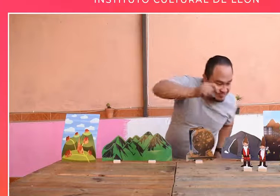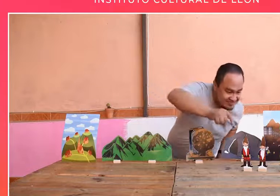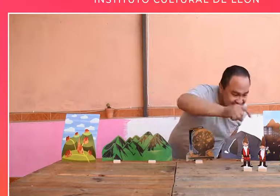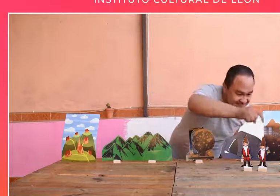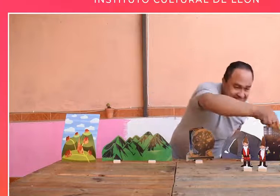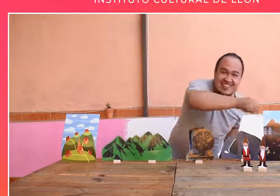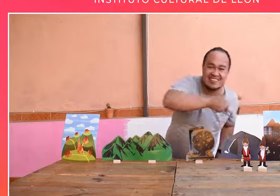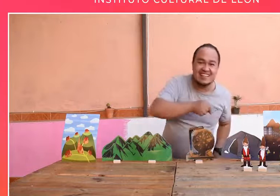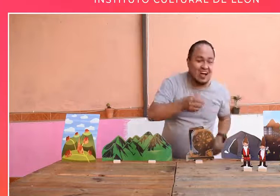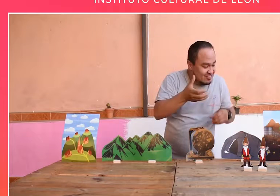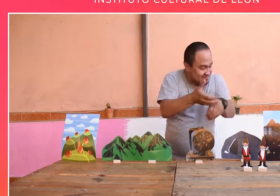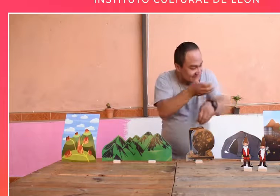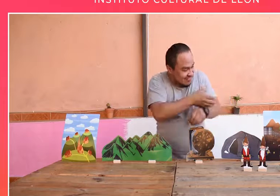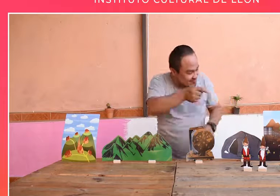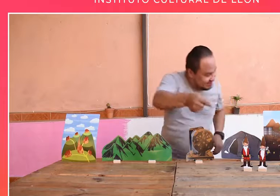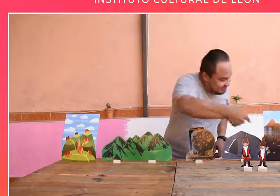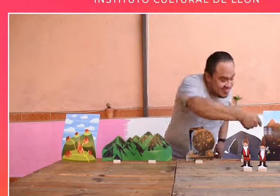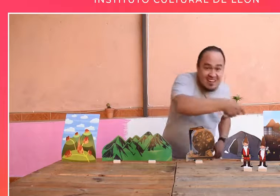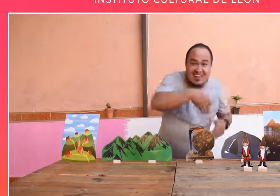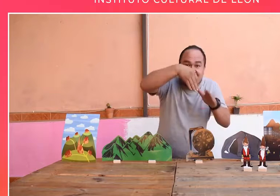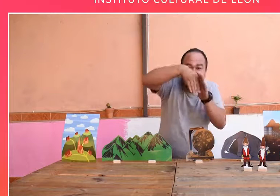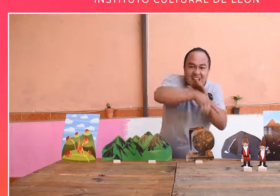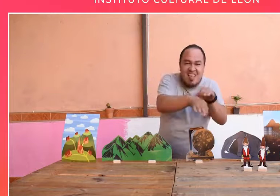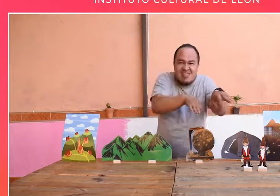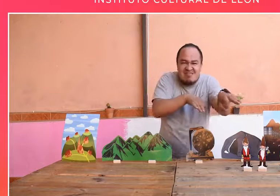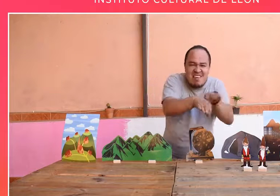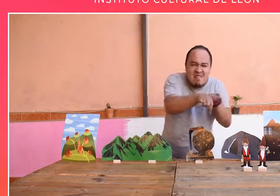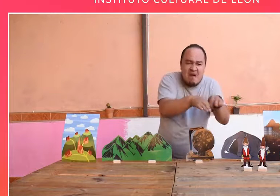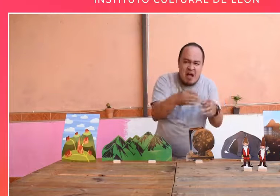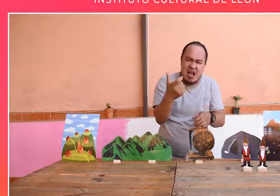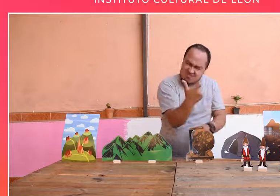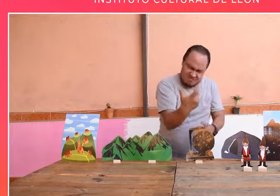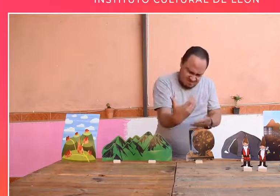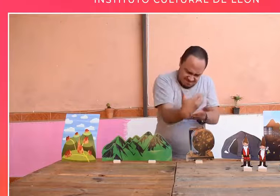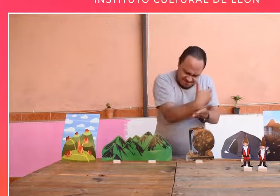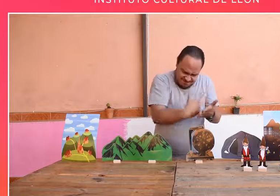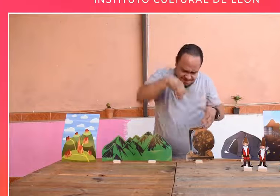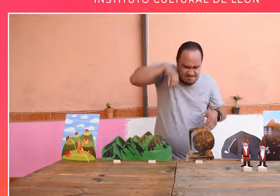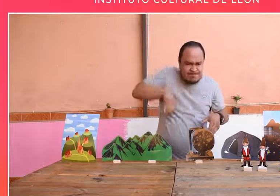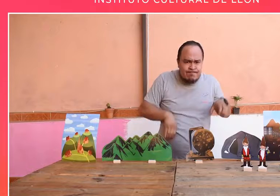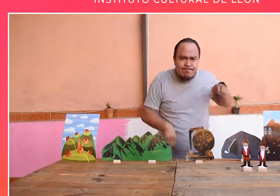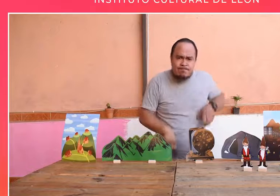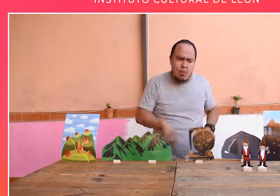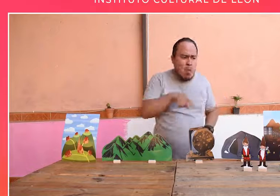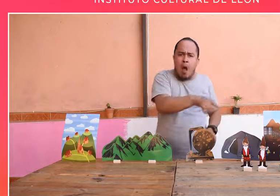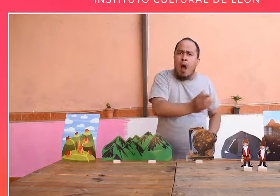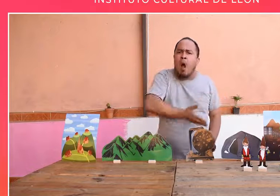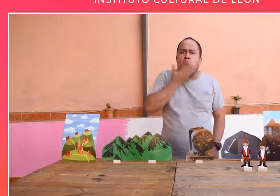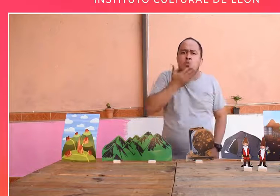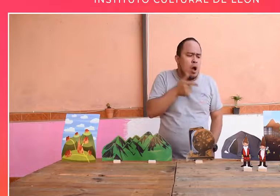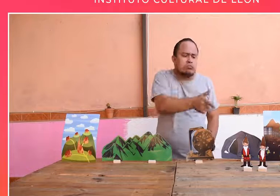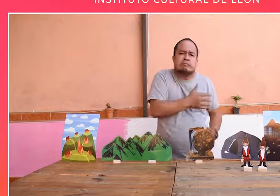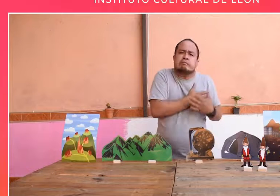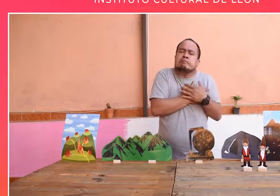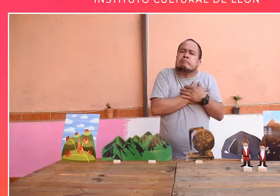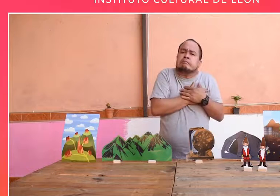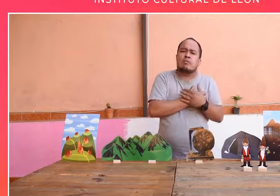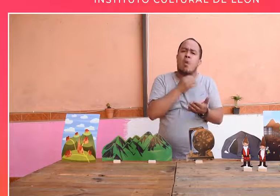Ellos siempre se encontraban trabajando dentro de la mina, picando piedra, encontrando oro.